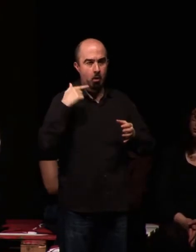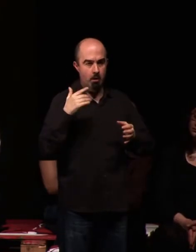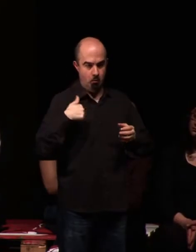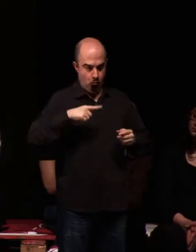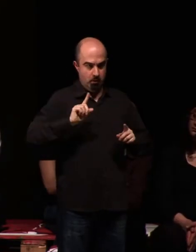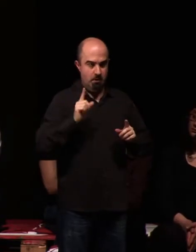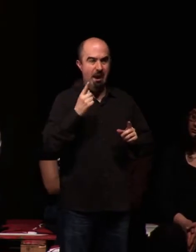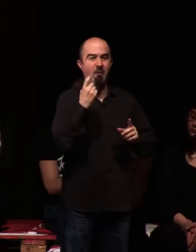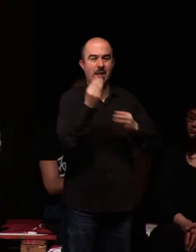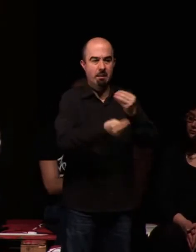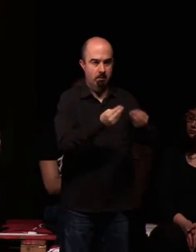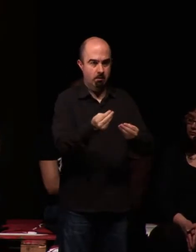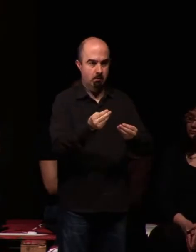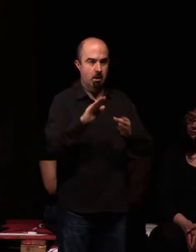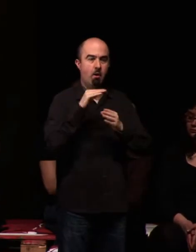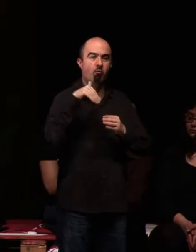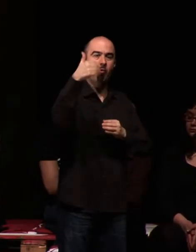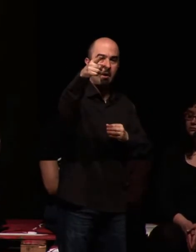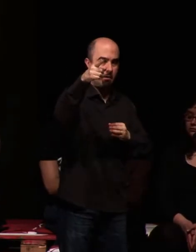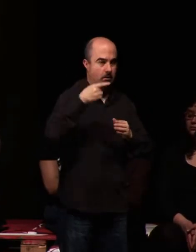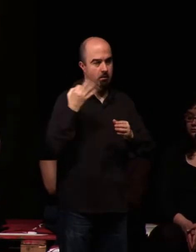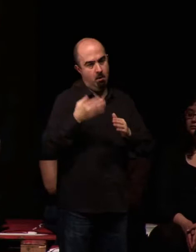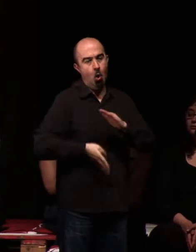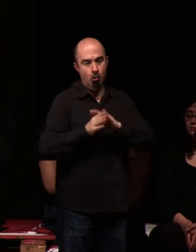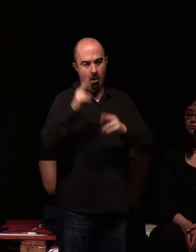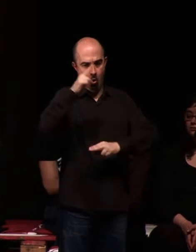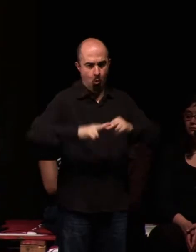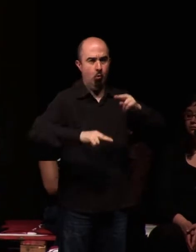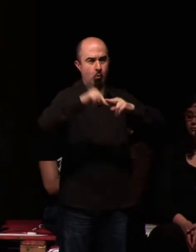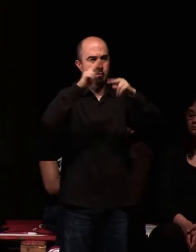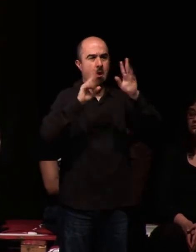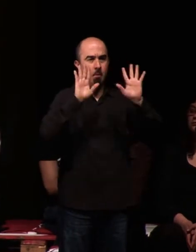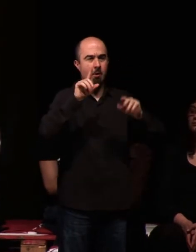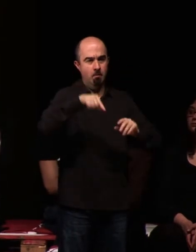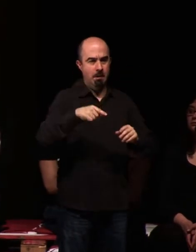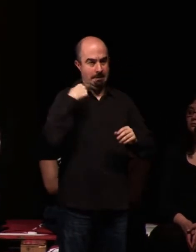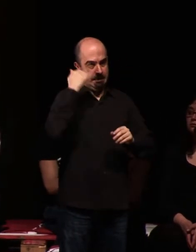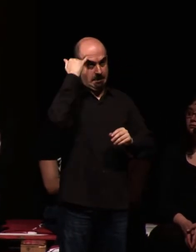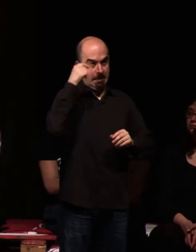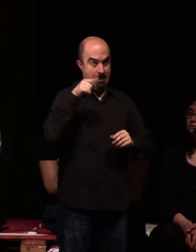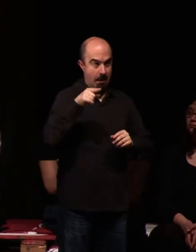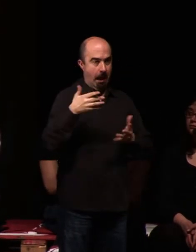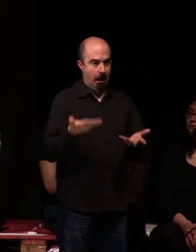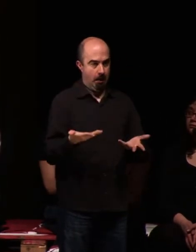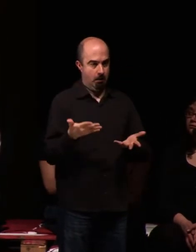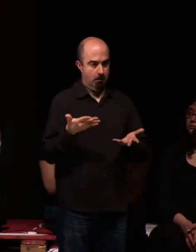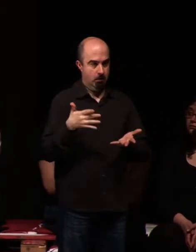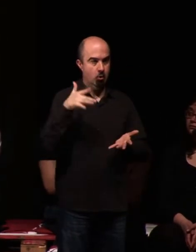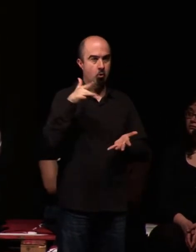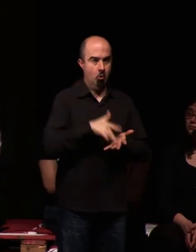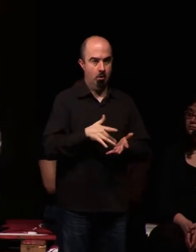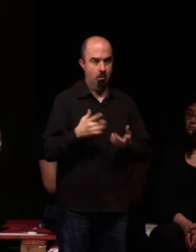La Unitat Popular encara és allà fora i s'ha de seguir construint. Però també des d'aquesta perspectiva, avui també és un moment necessari,